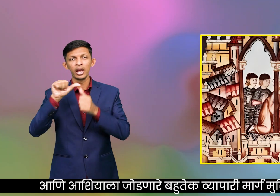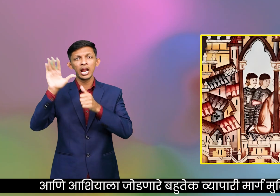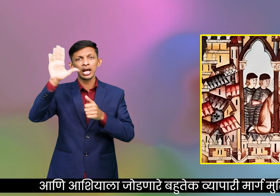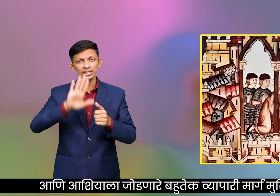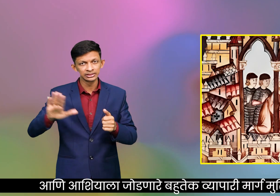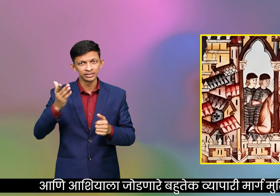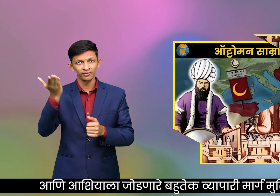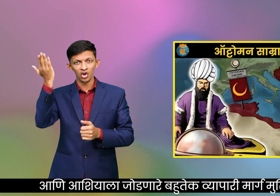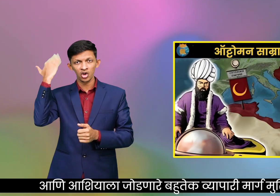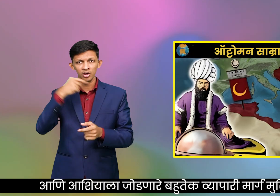मुस्लिम साम्राज्याचे,